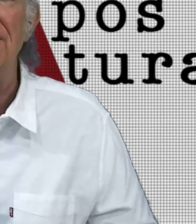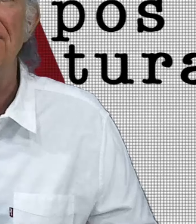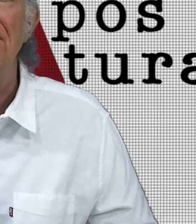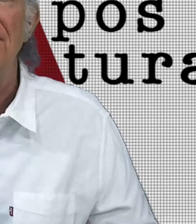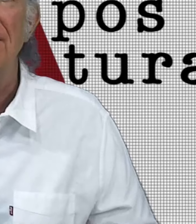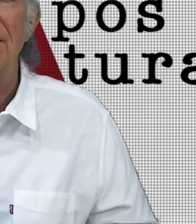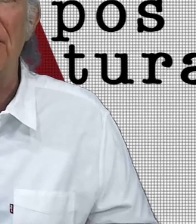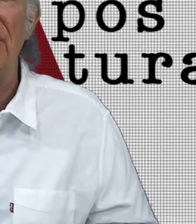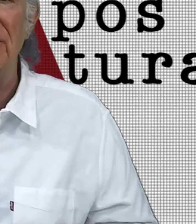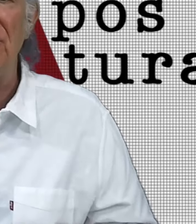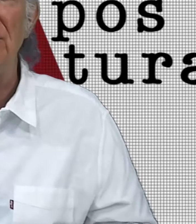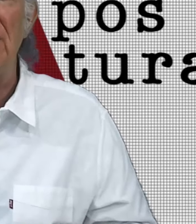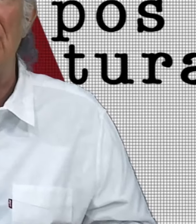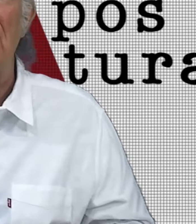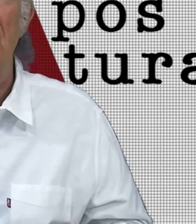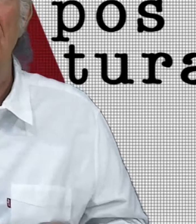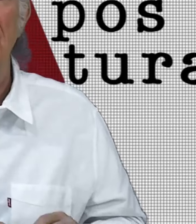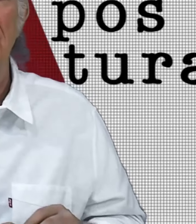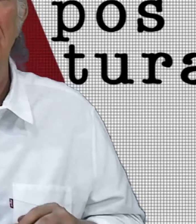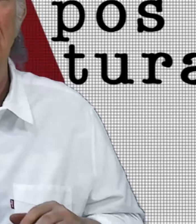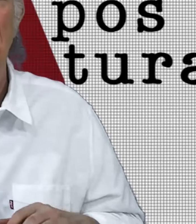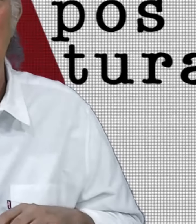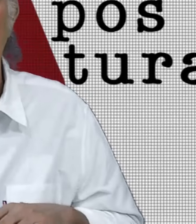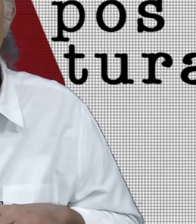¿ok? Después de eso entramos